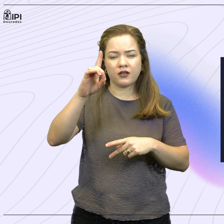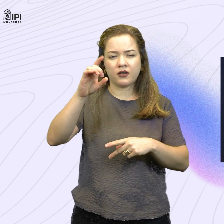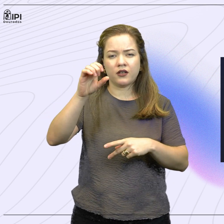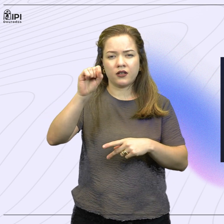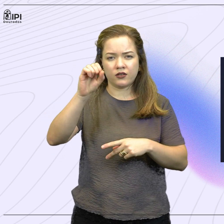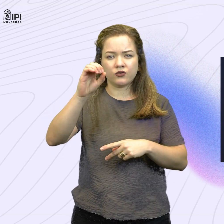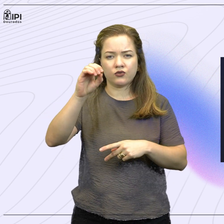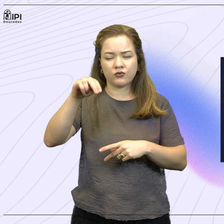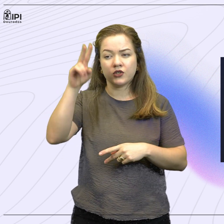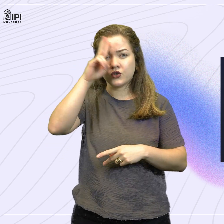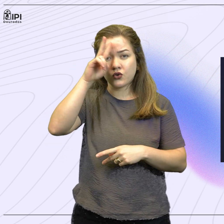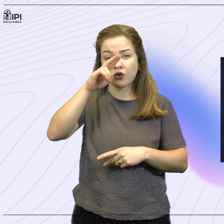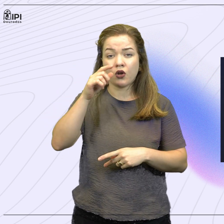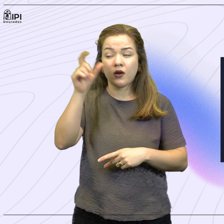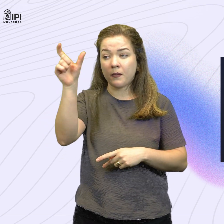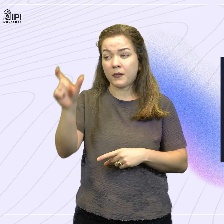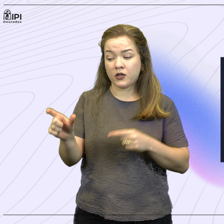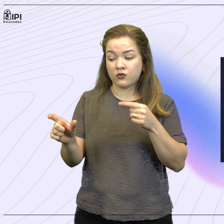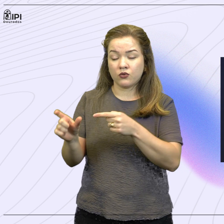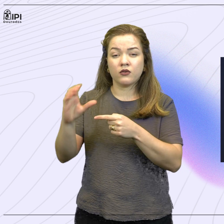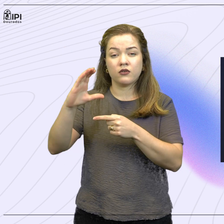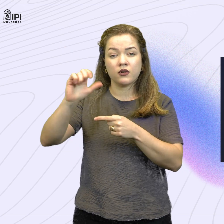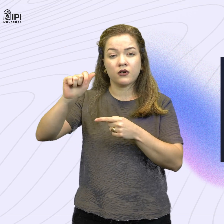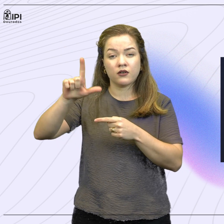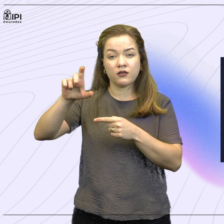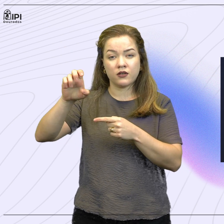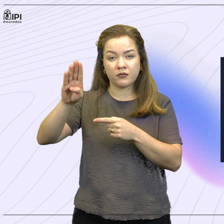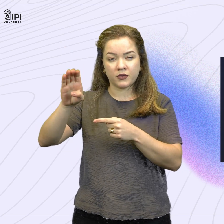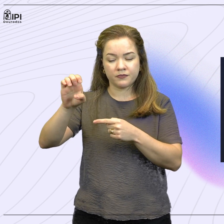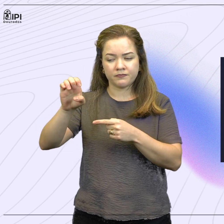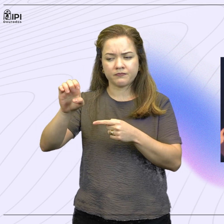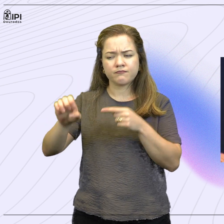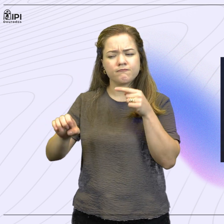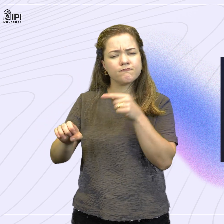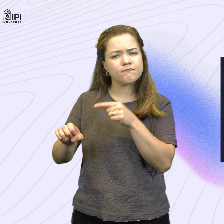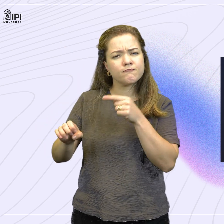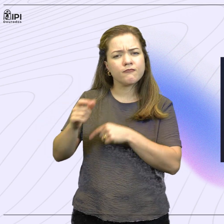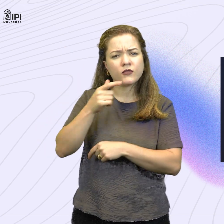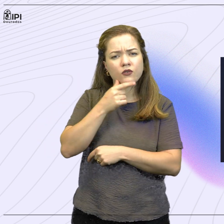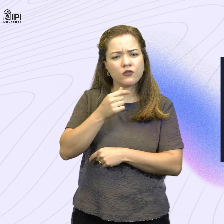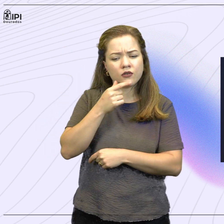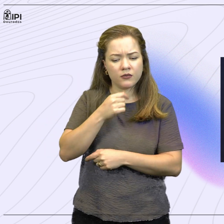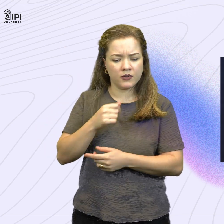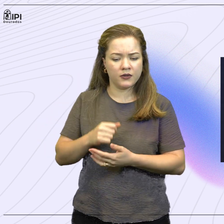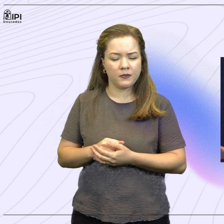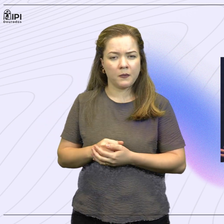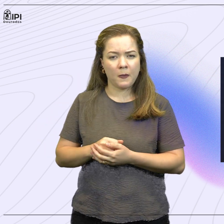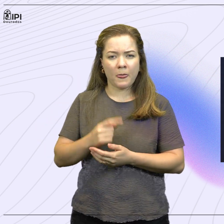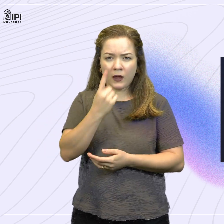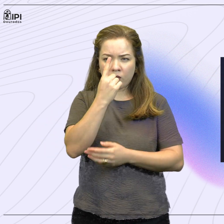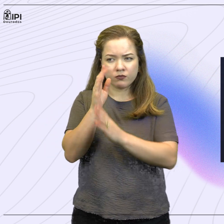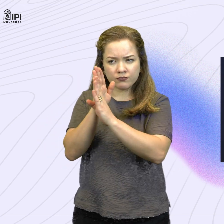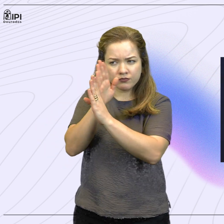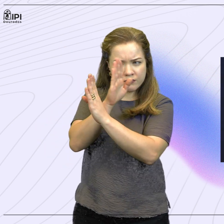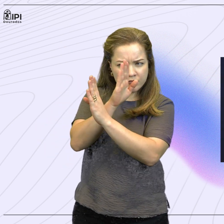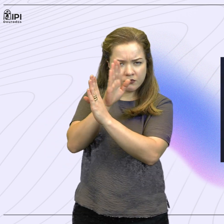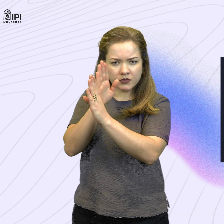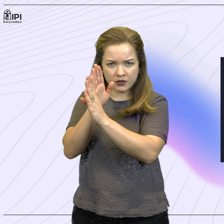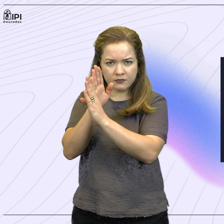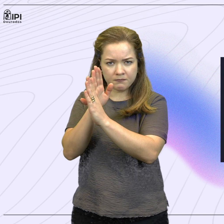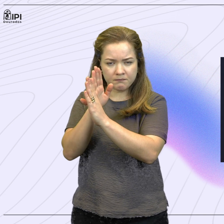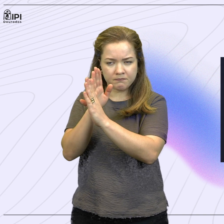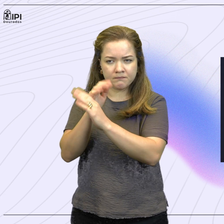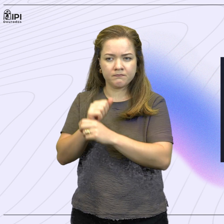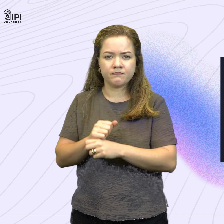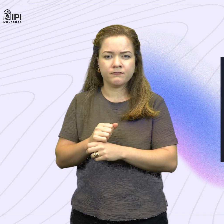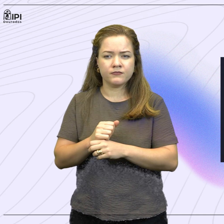E é interessante essa história desse homem, que ele foi um dos espias. E